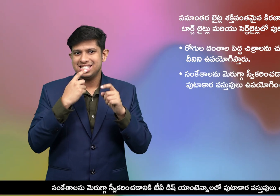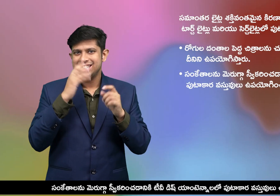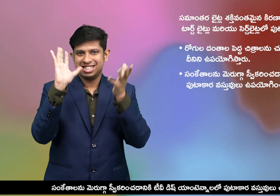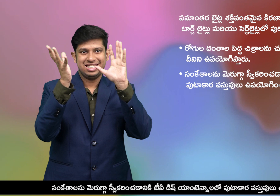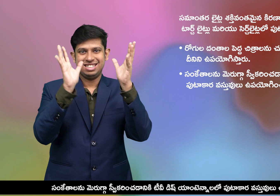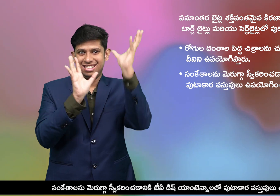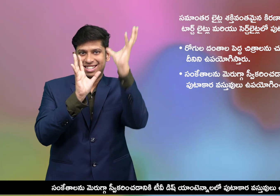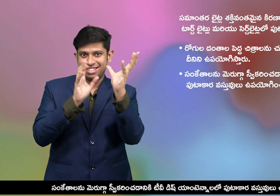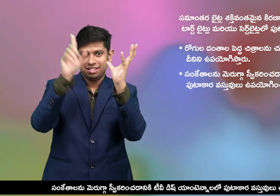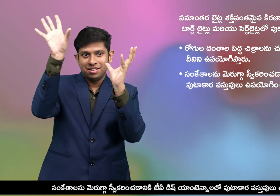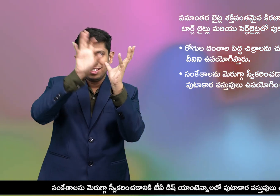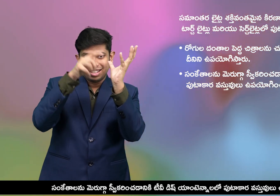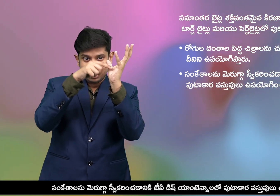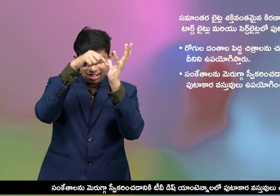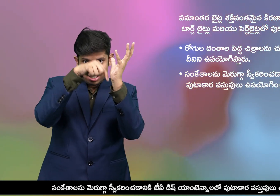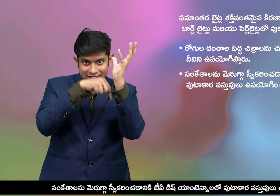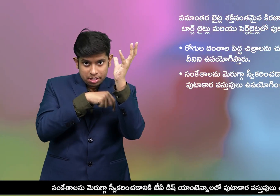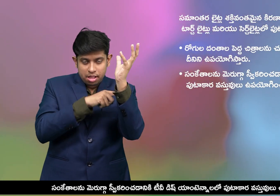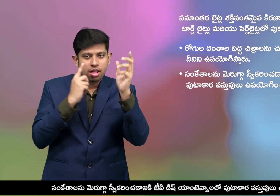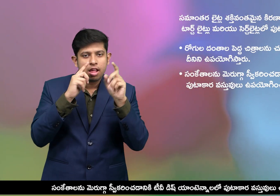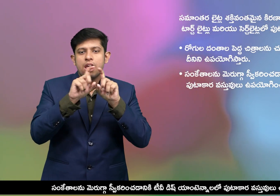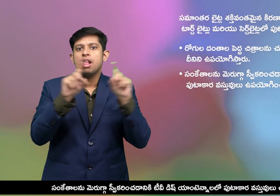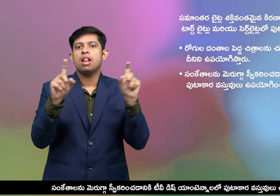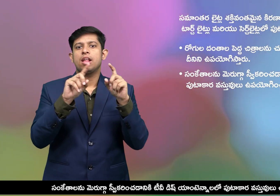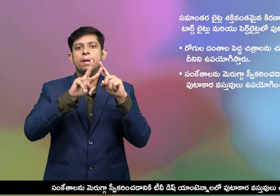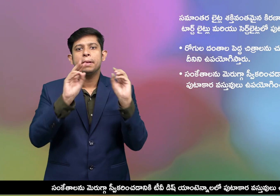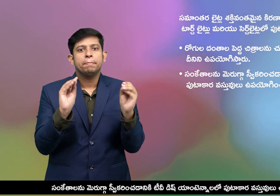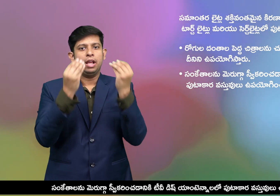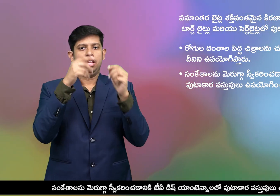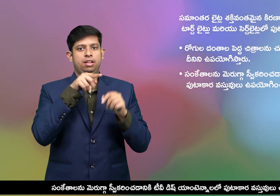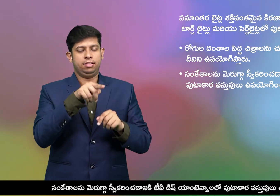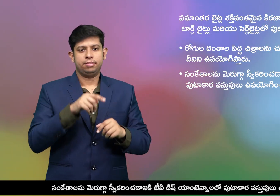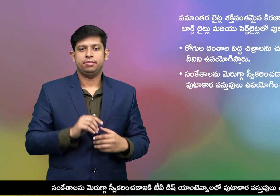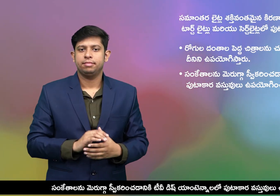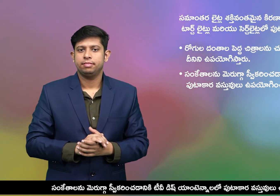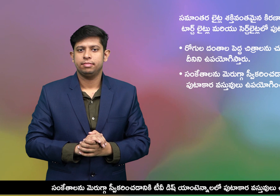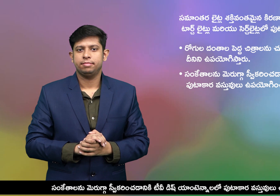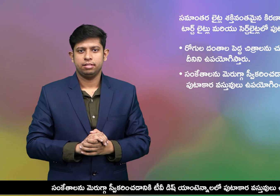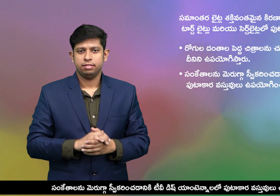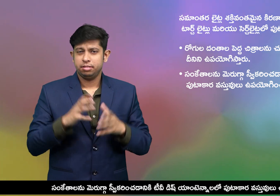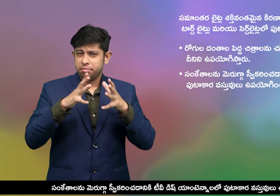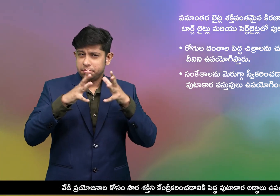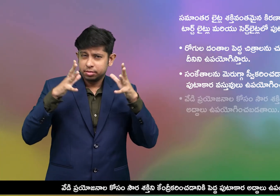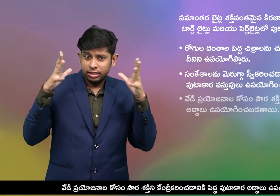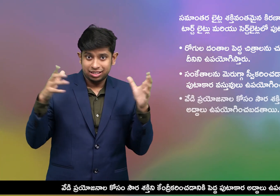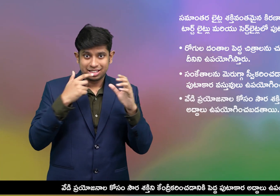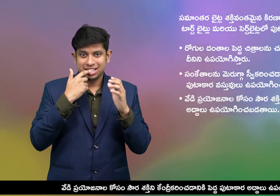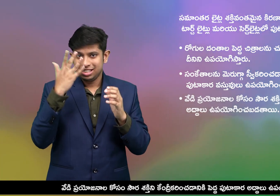సంకేతాలను మెరుగ్గా స్వీకరించడానికి టీవీ డిష్ యాంటెన్నాలలో పుటాకార వస్తువులు ఉపయోగించబడతాయి. వేడి ప్రయోజనాల